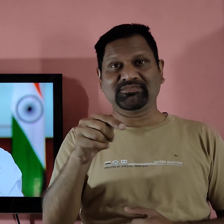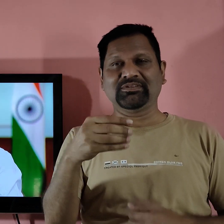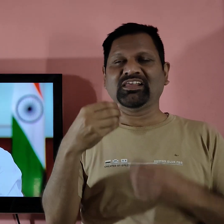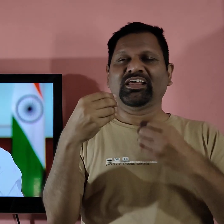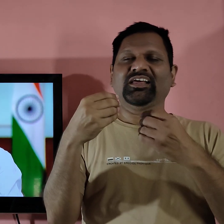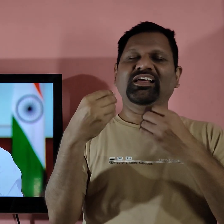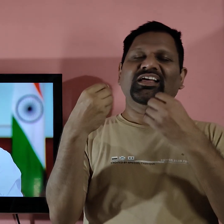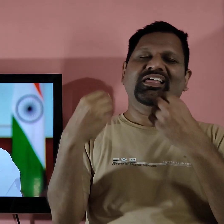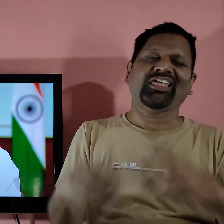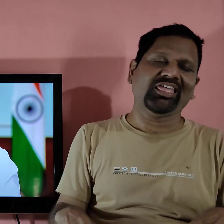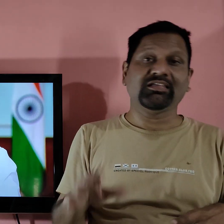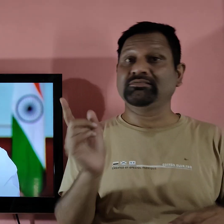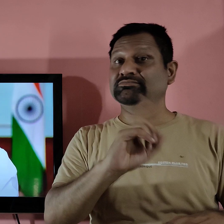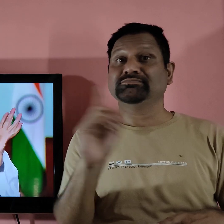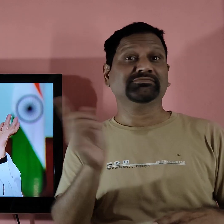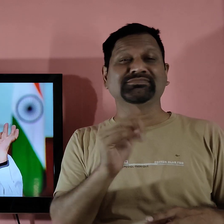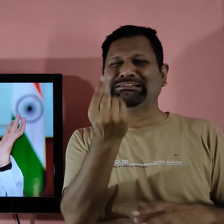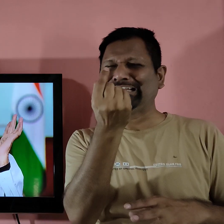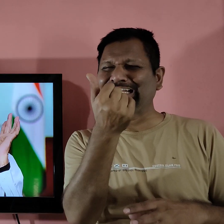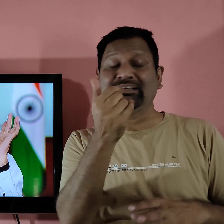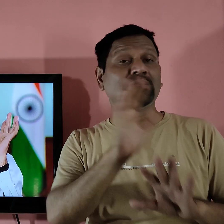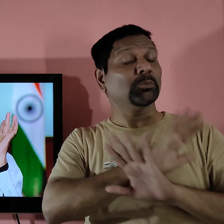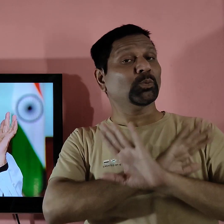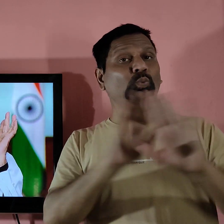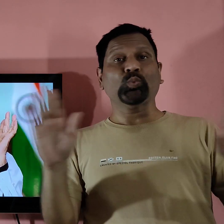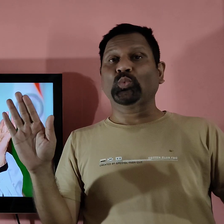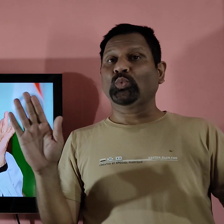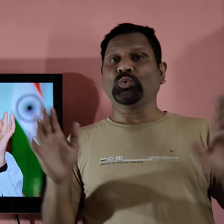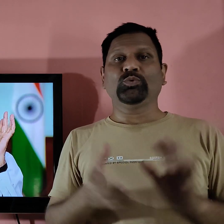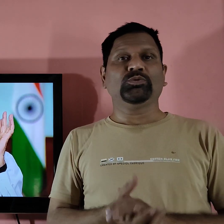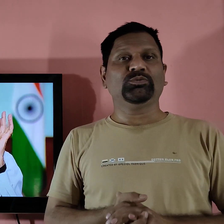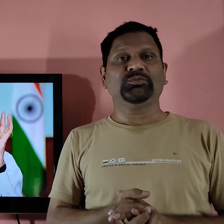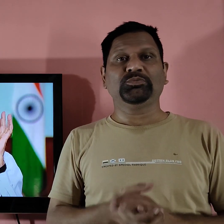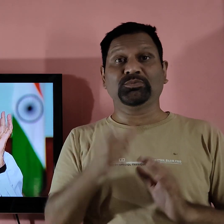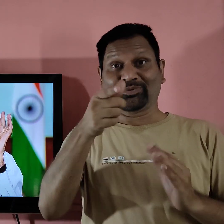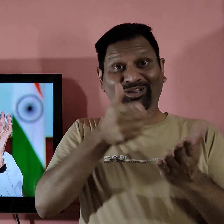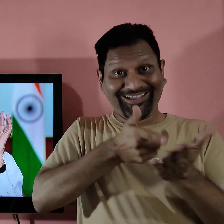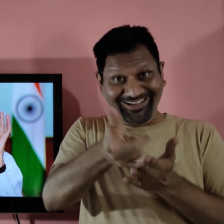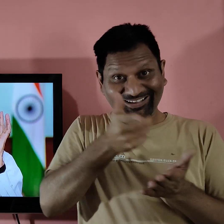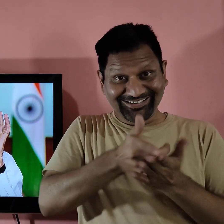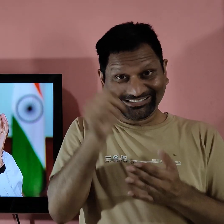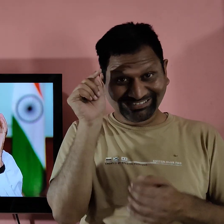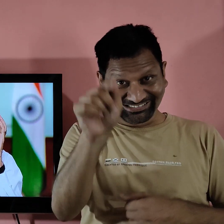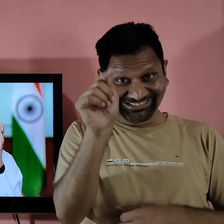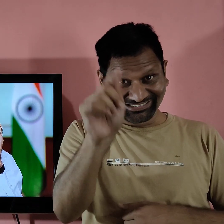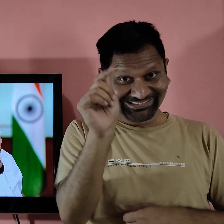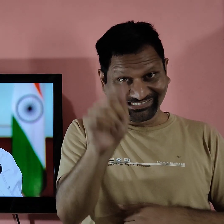की जरा भी गुंजाइश नहीं है। गांव में